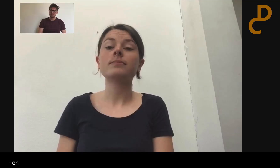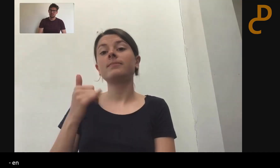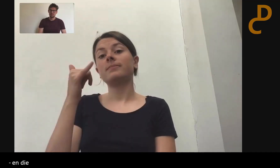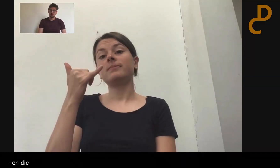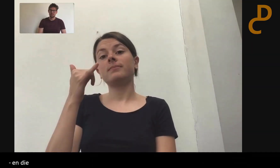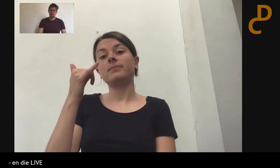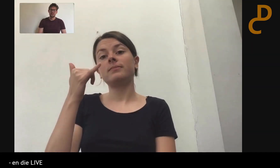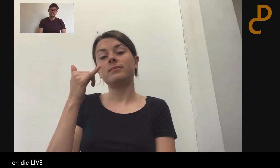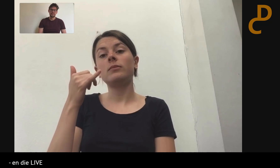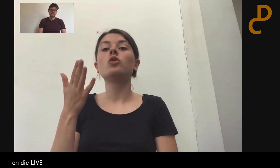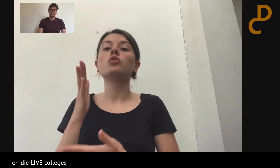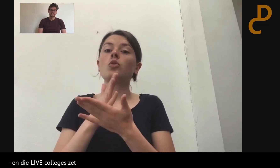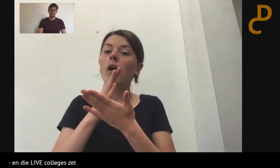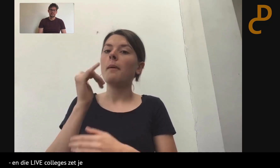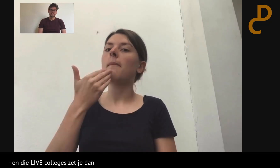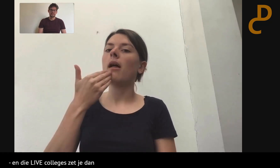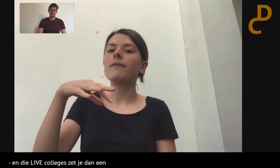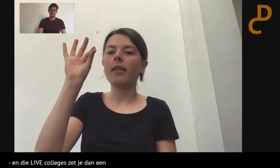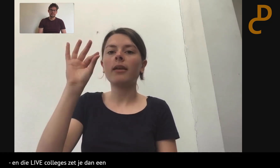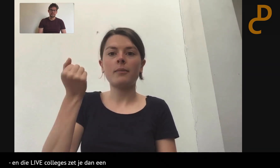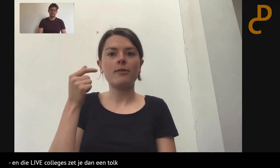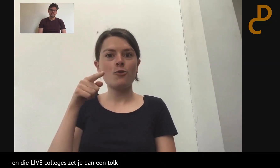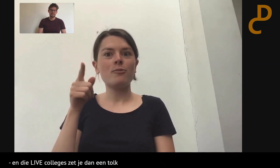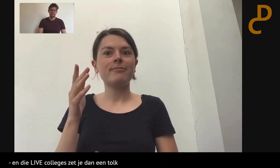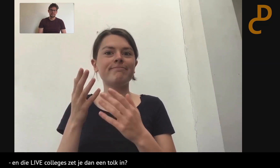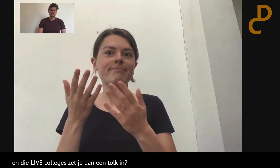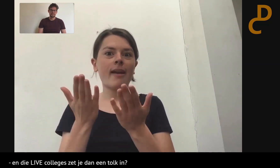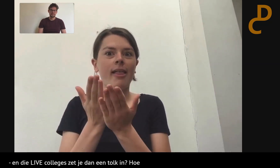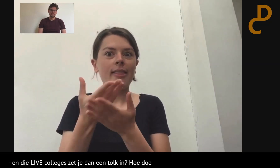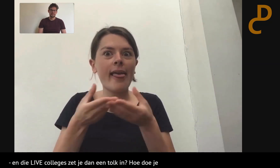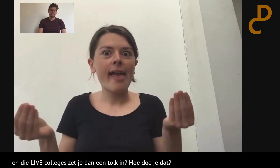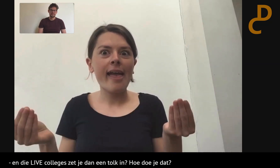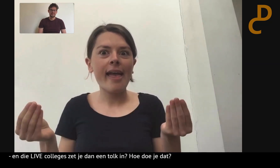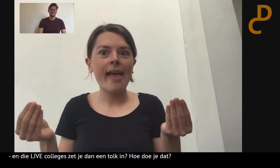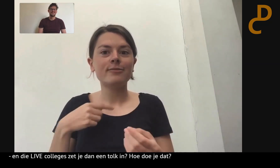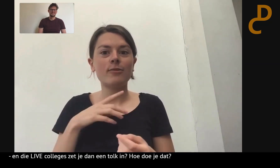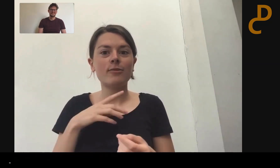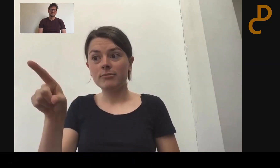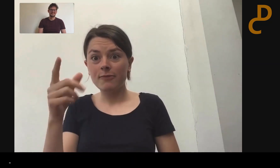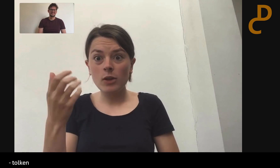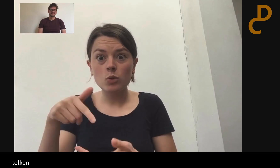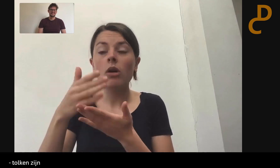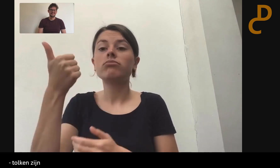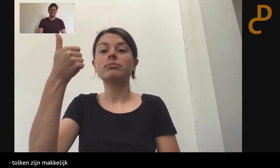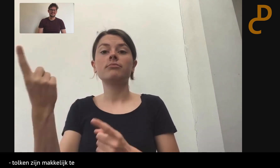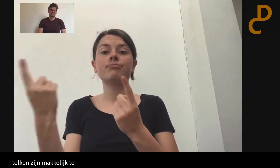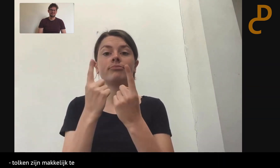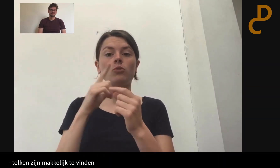En hoe doe je dat? Ja, tolken zijn makkelijk te vinden, want ja, die hebben nu toch allemaal lege agenda's. Dus ik vraag iemand of